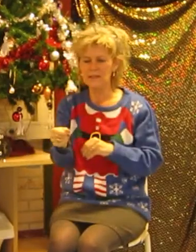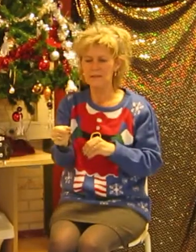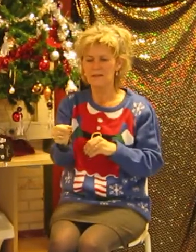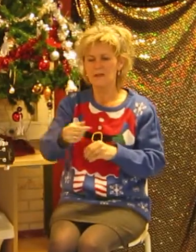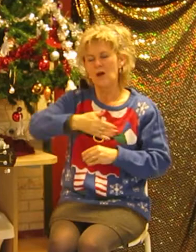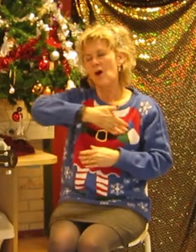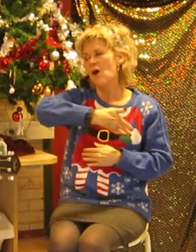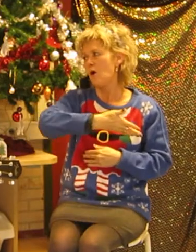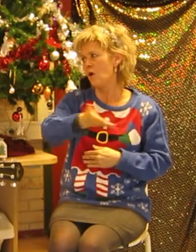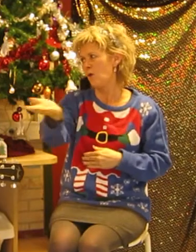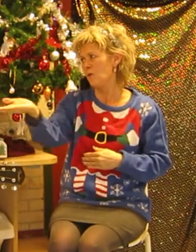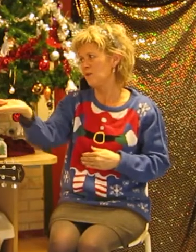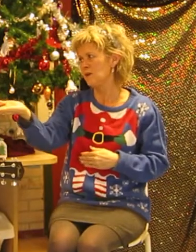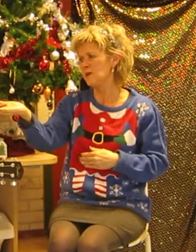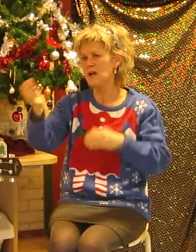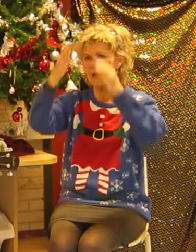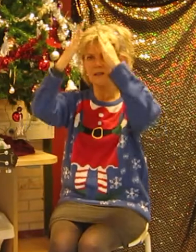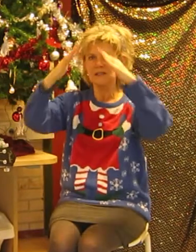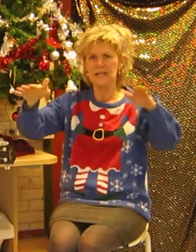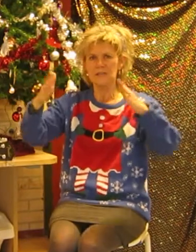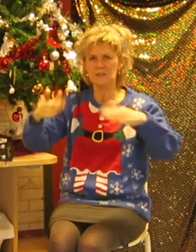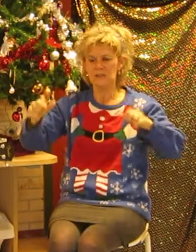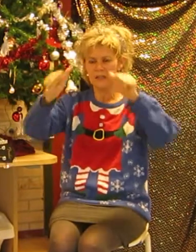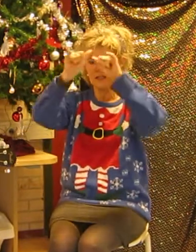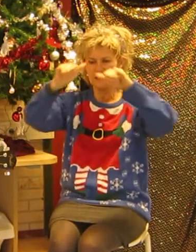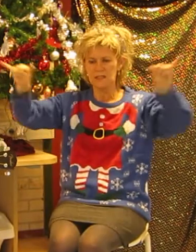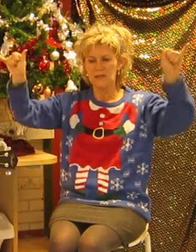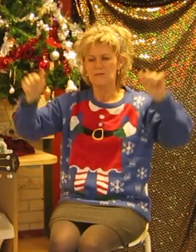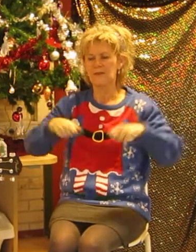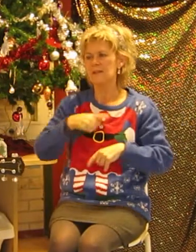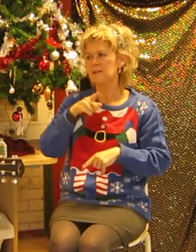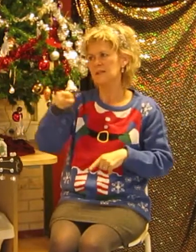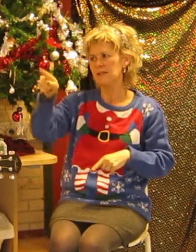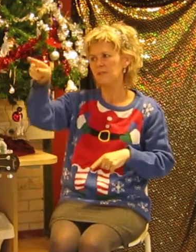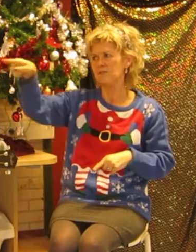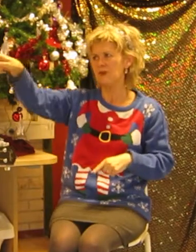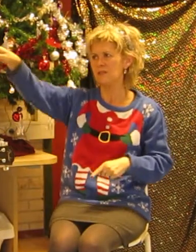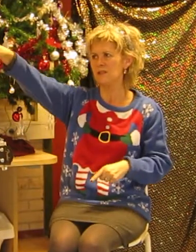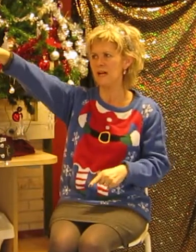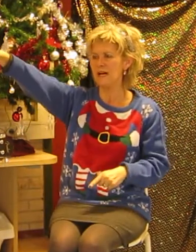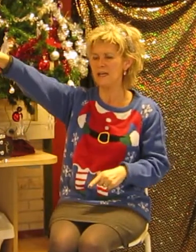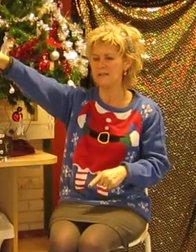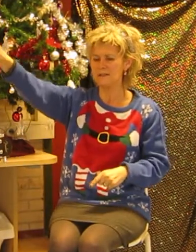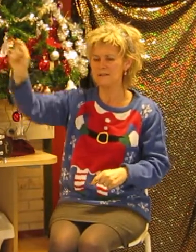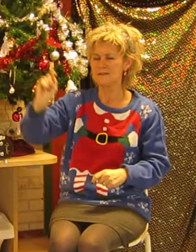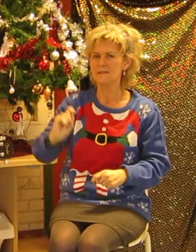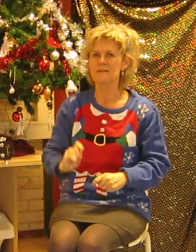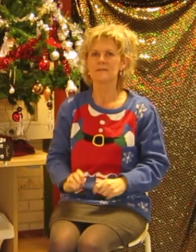maan. Overal kerstfeest, ver hier vandaan.